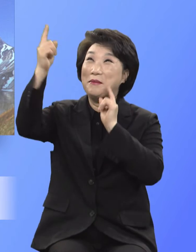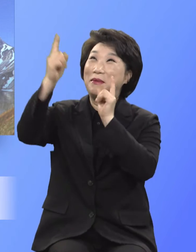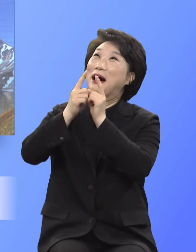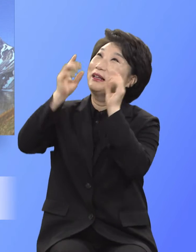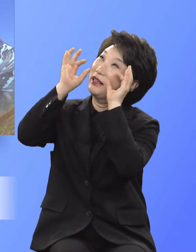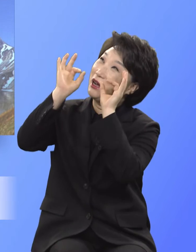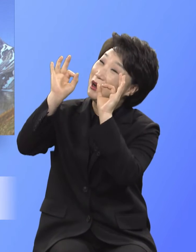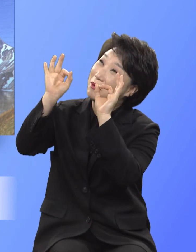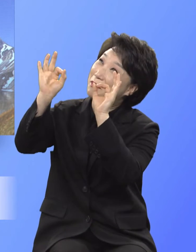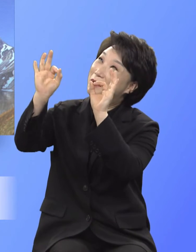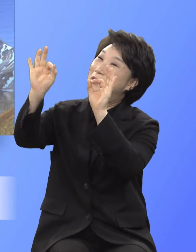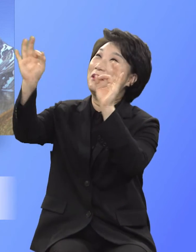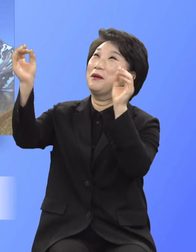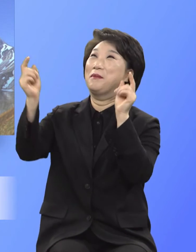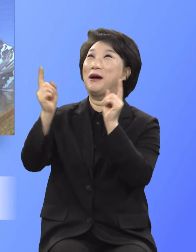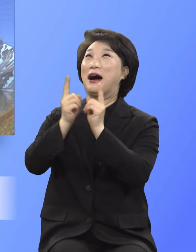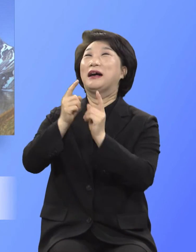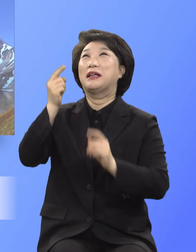만나보자,